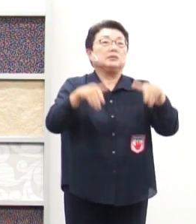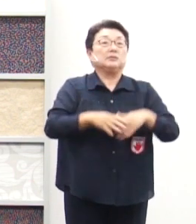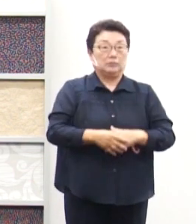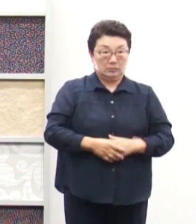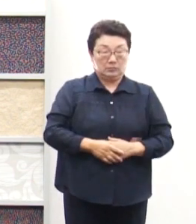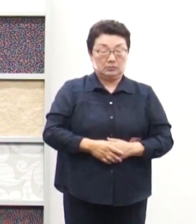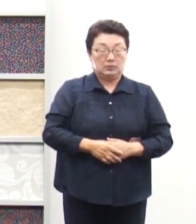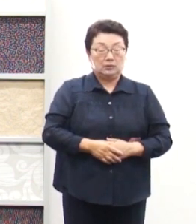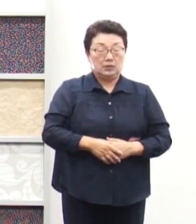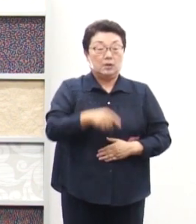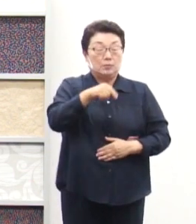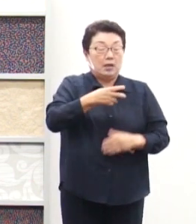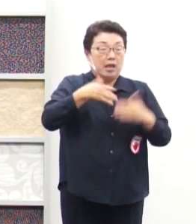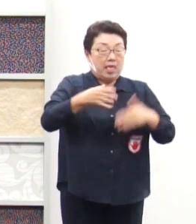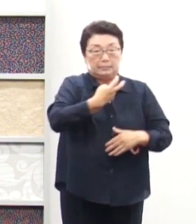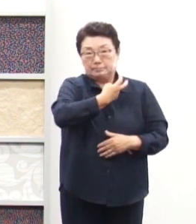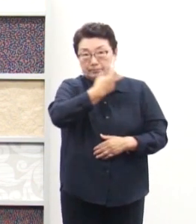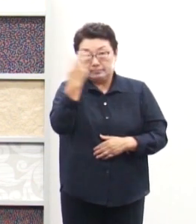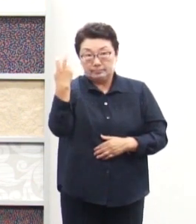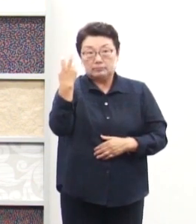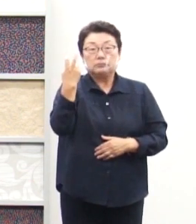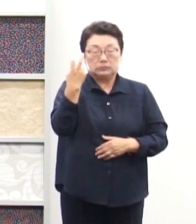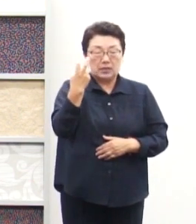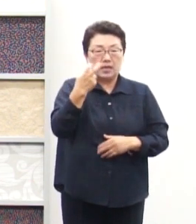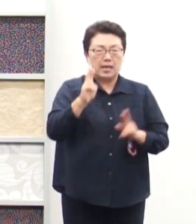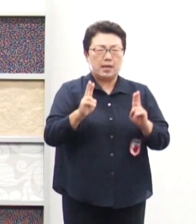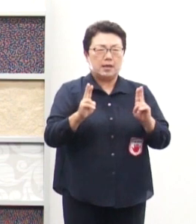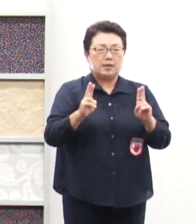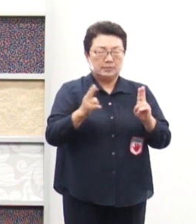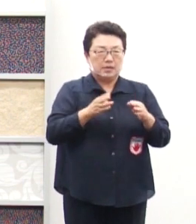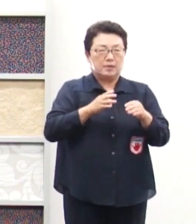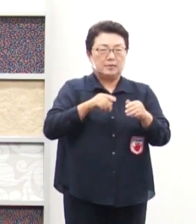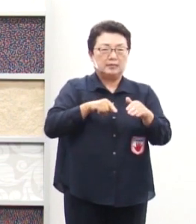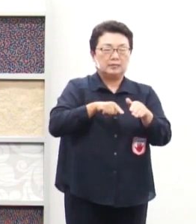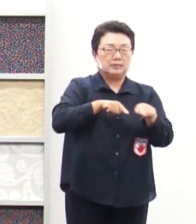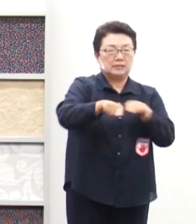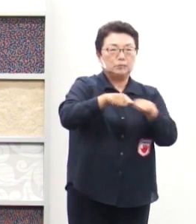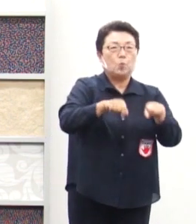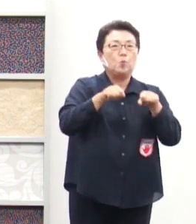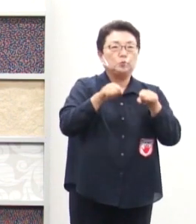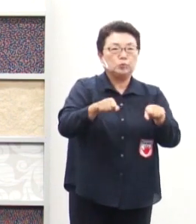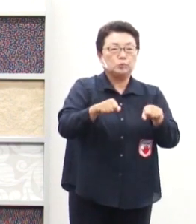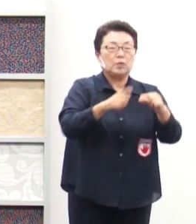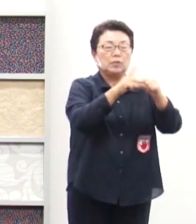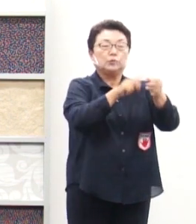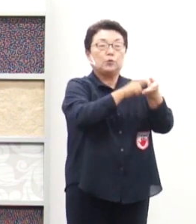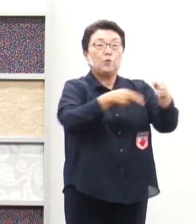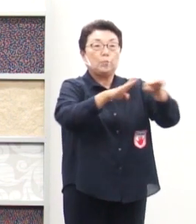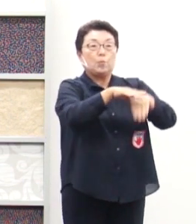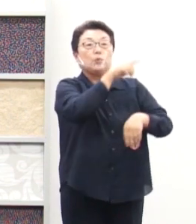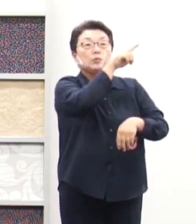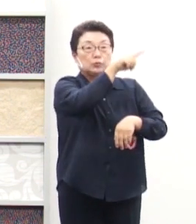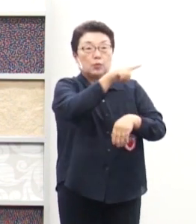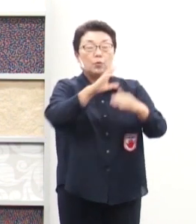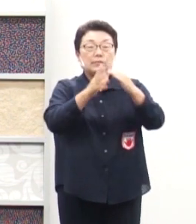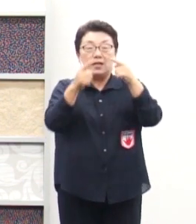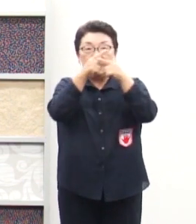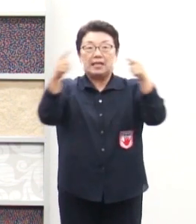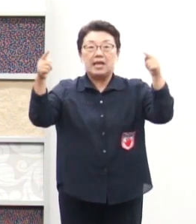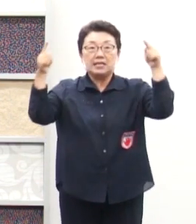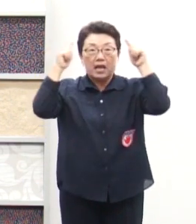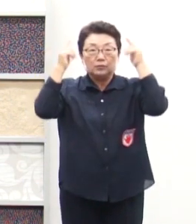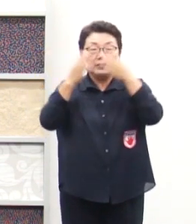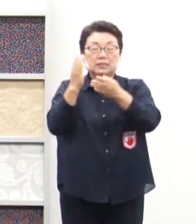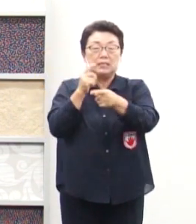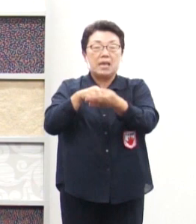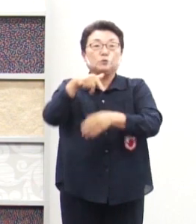して、変異株を早期に確定し、先手対応につなげていくために、県立中央病院と山梨大学医学